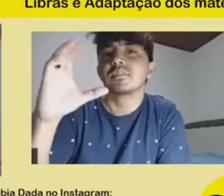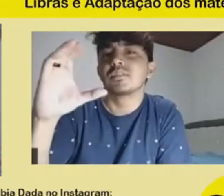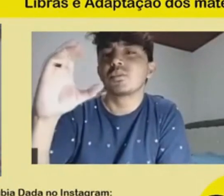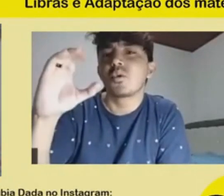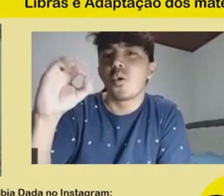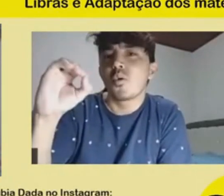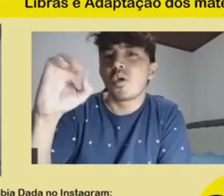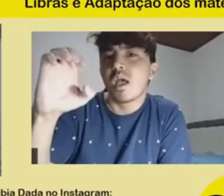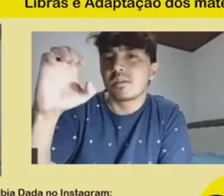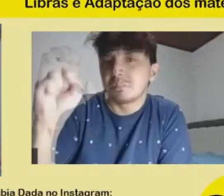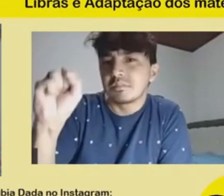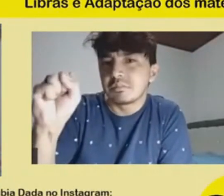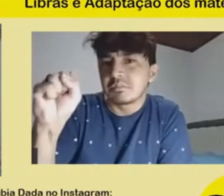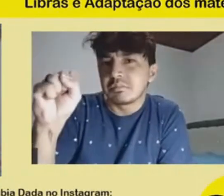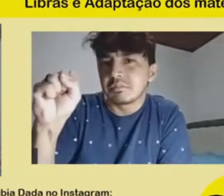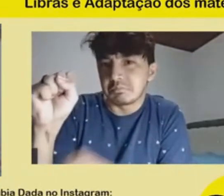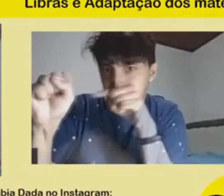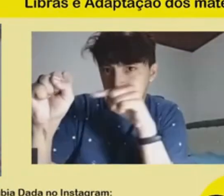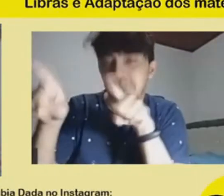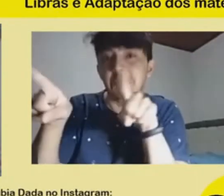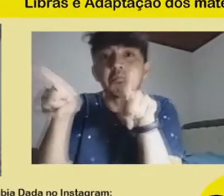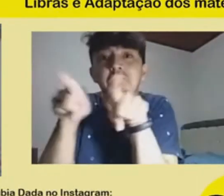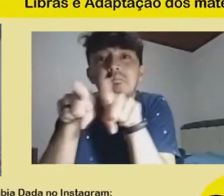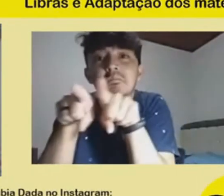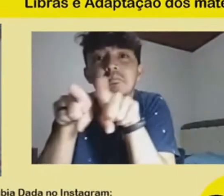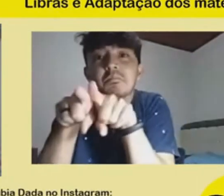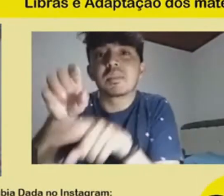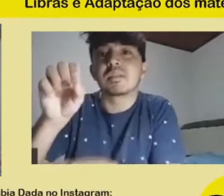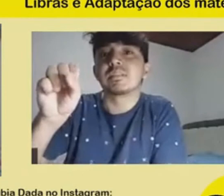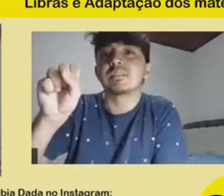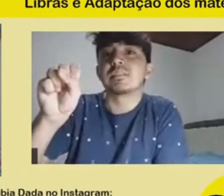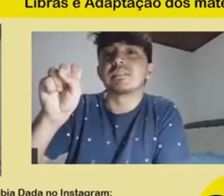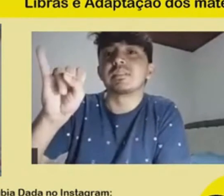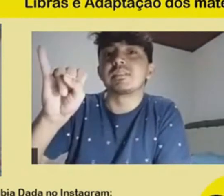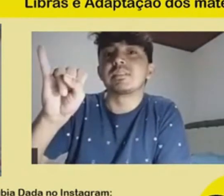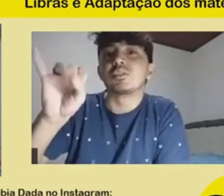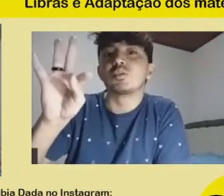professora fez para as 4 operações